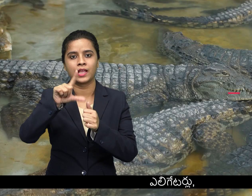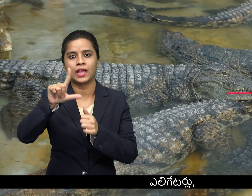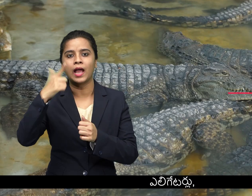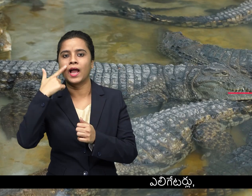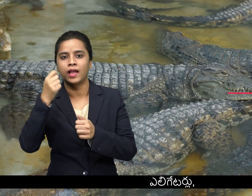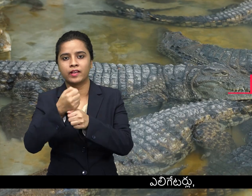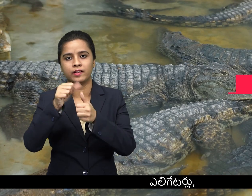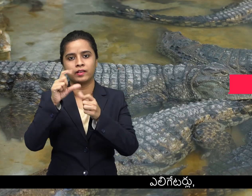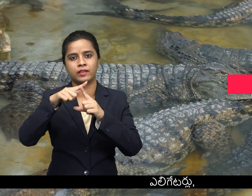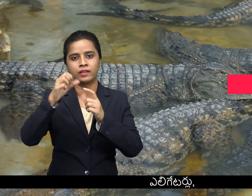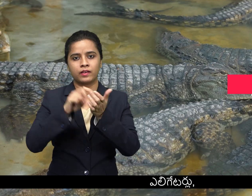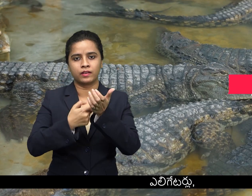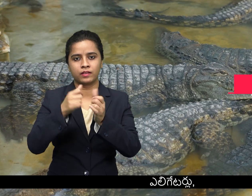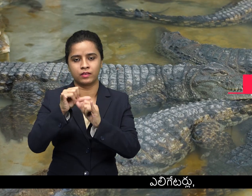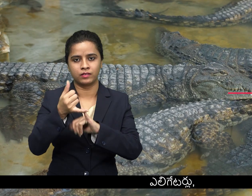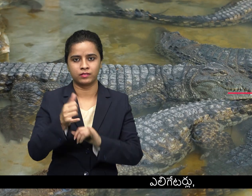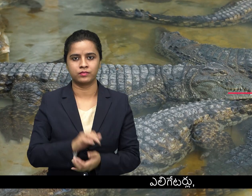యాలిగేటర్లు,